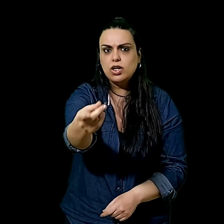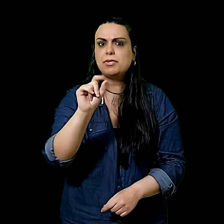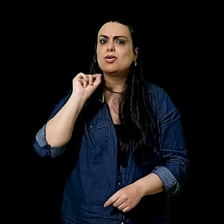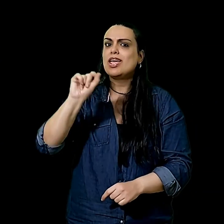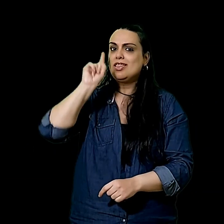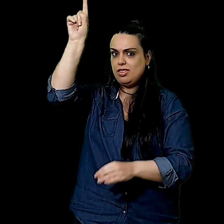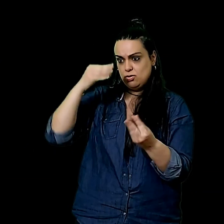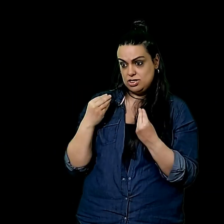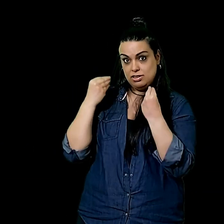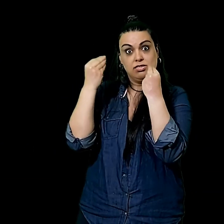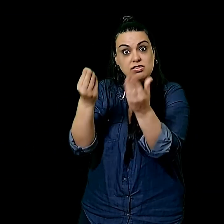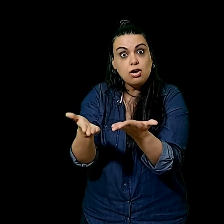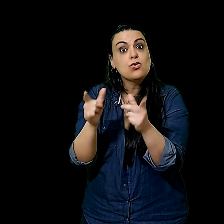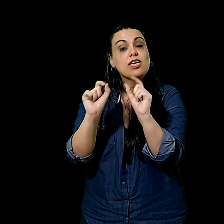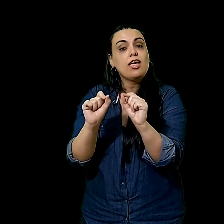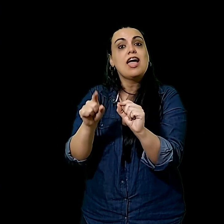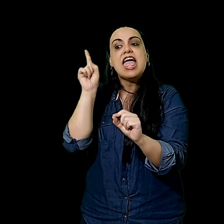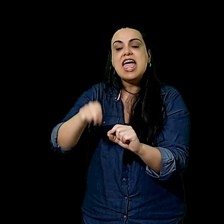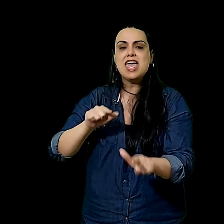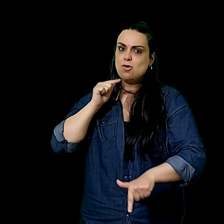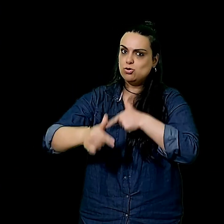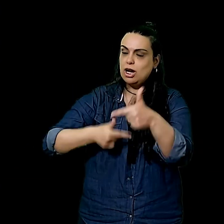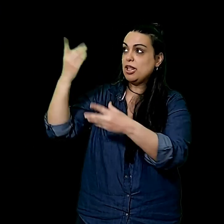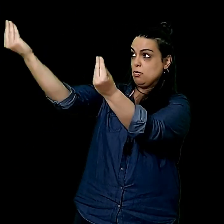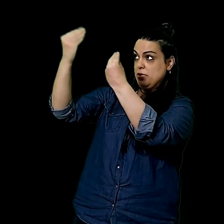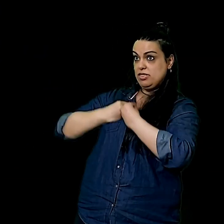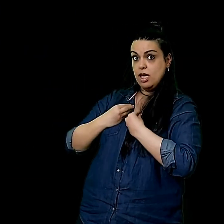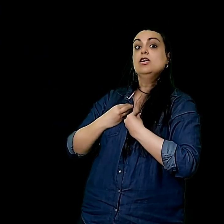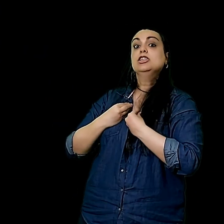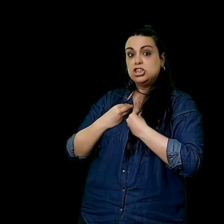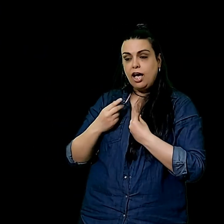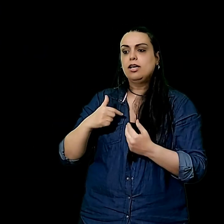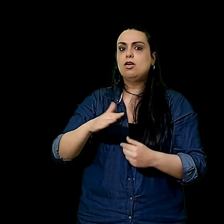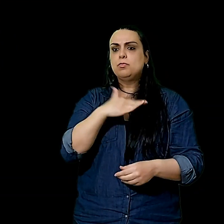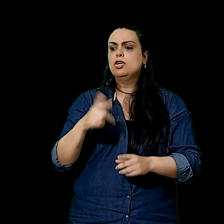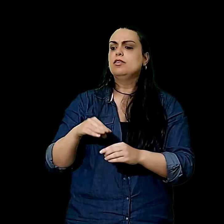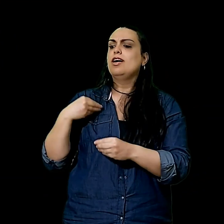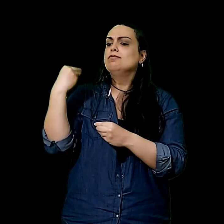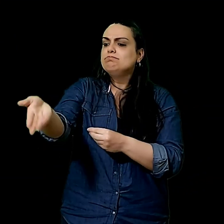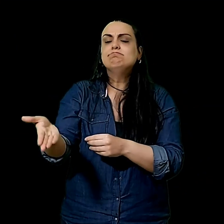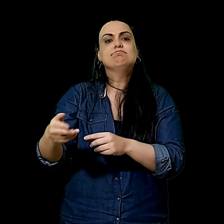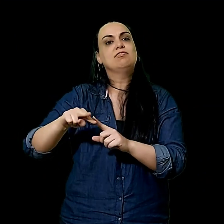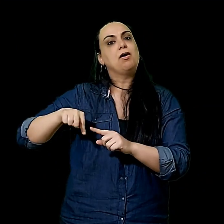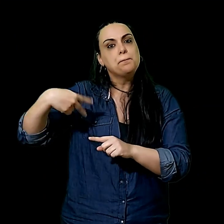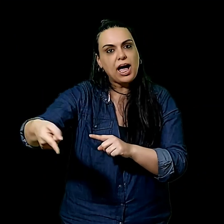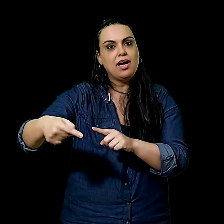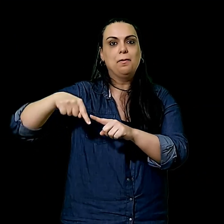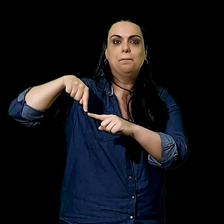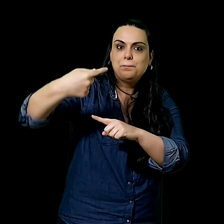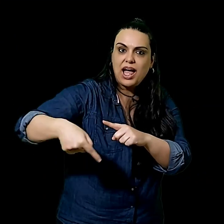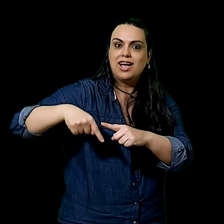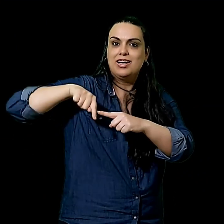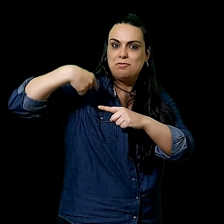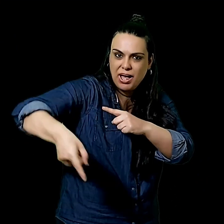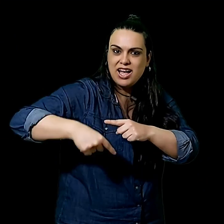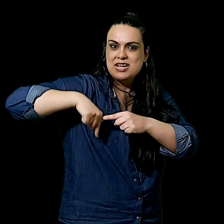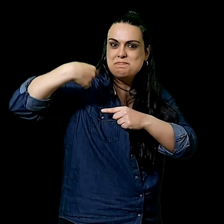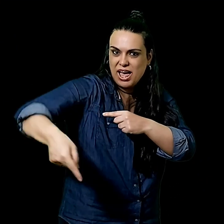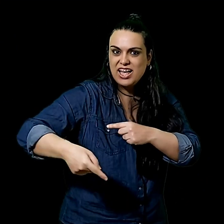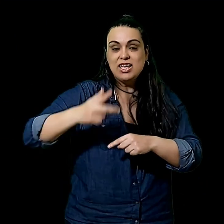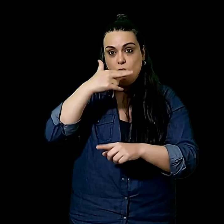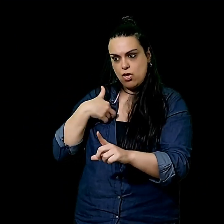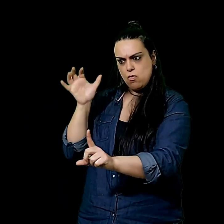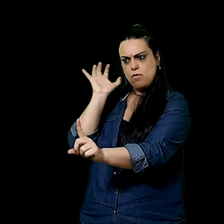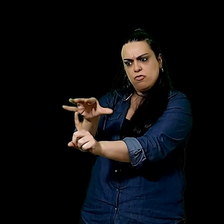daquilo que Deus me confiou, é fazendo com que a missão que Deus me deu seja compartilhada. E ela passe por intermédio e pela vida de outras